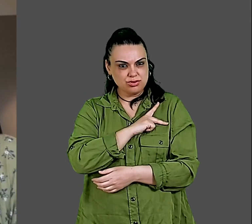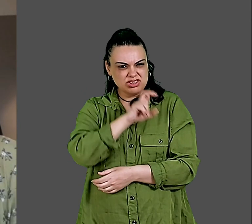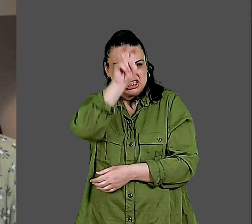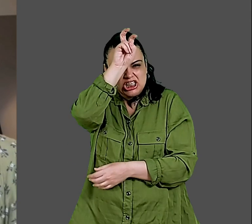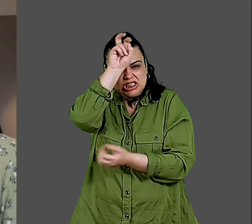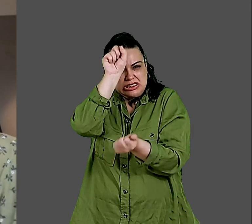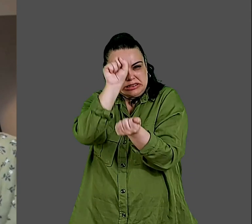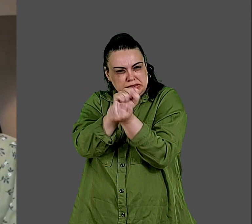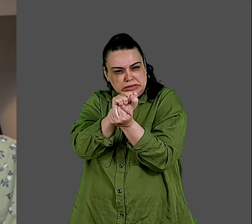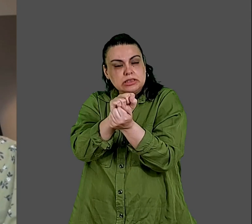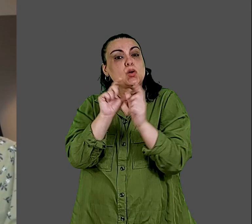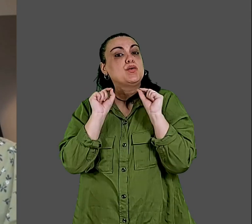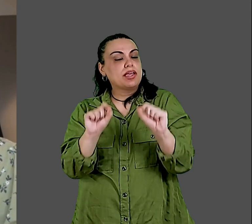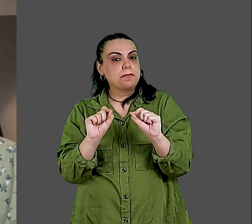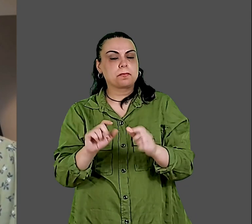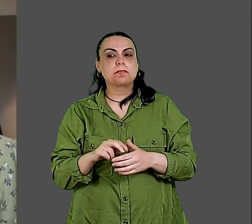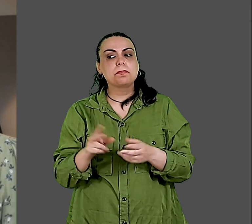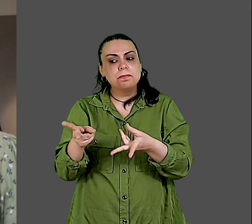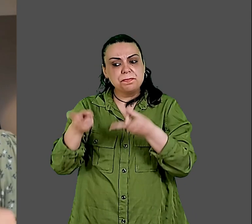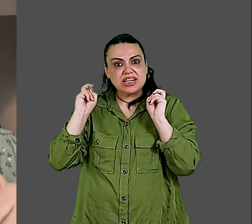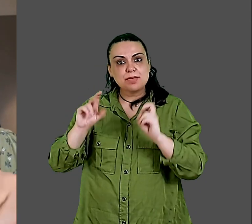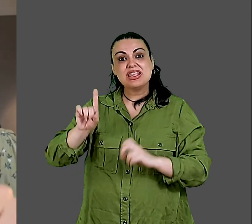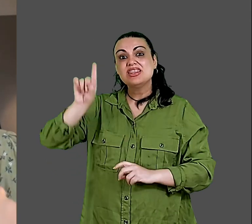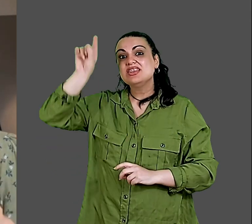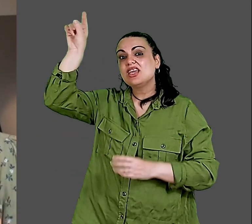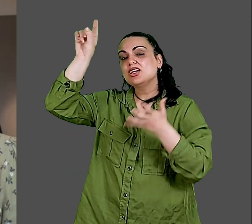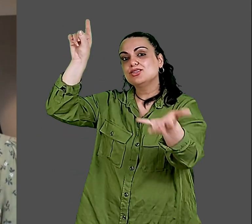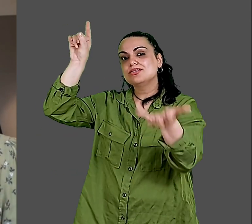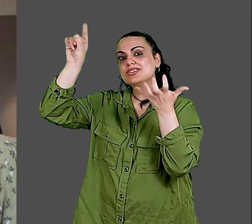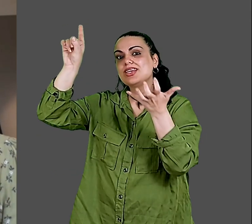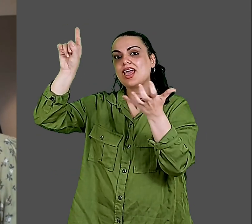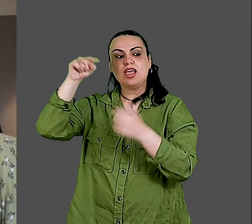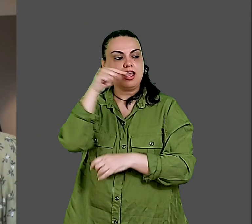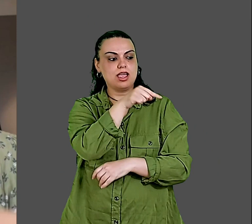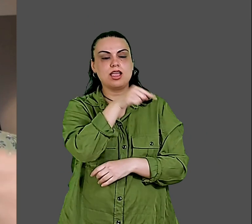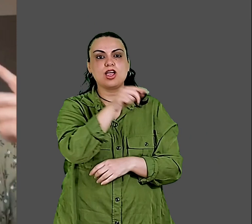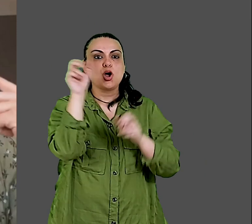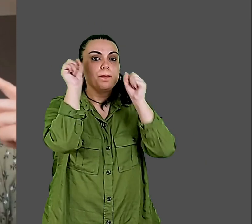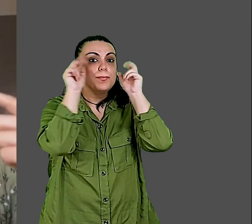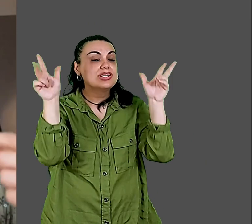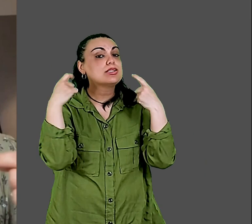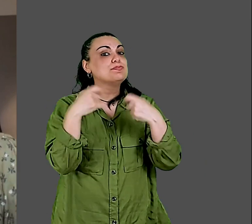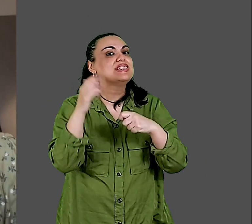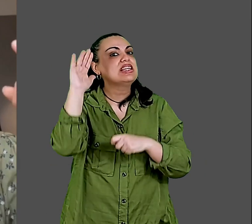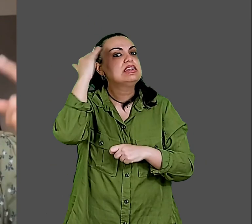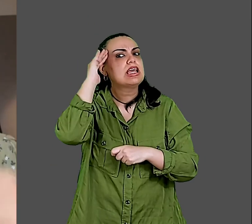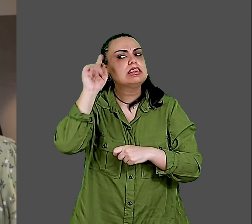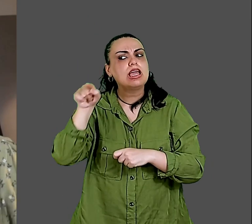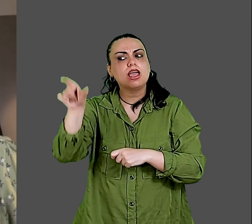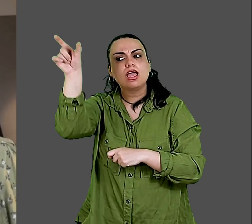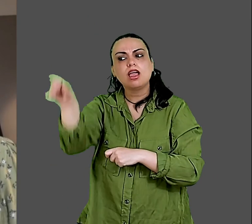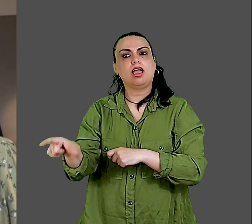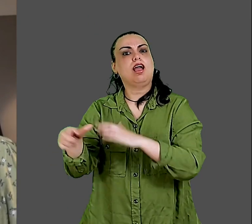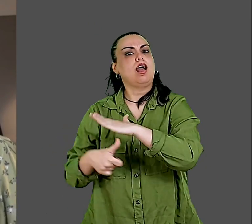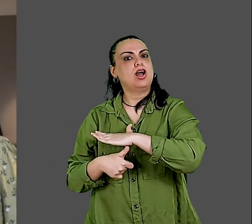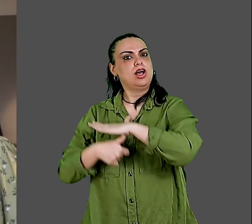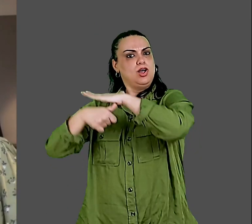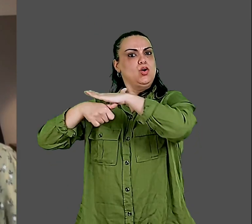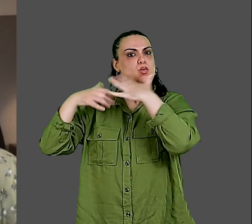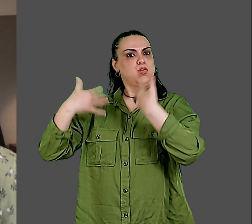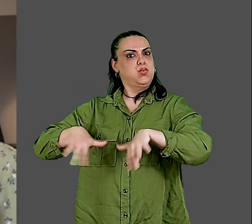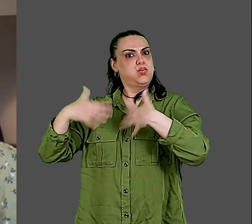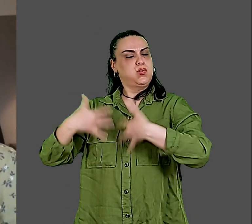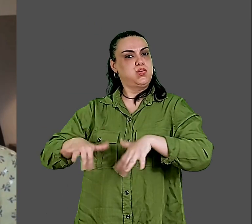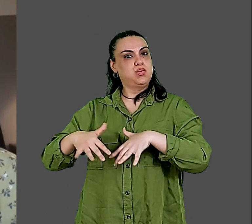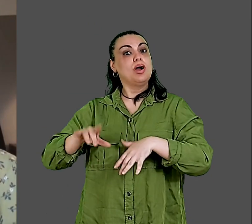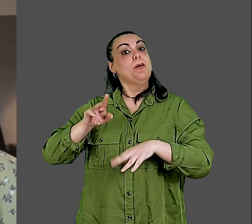observa é que Deus quer que Moisés entenda a autoridade de quem está chamando ele. Por isso ele